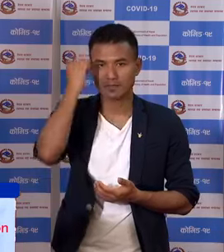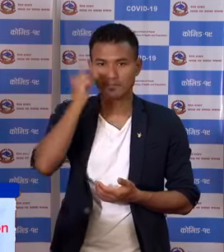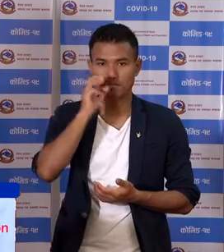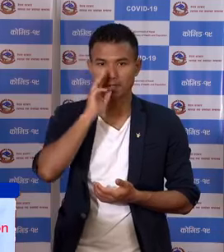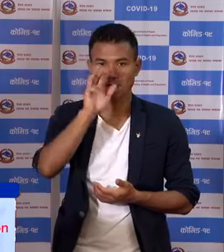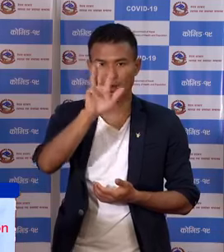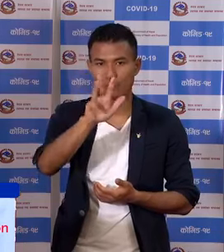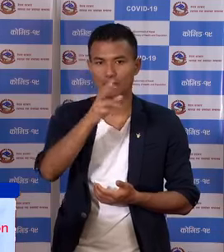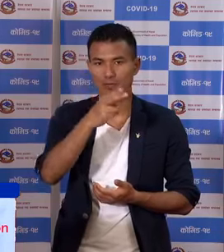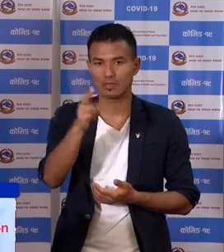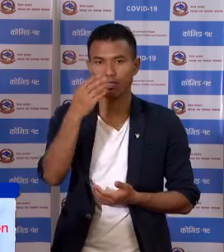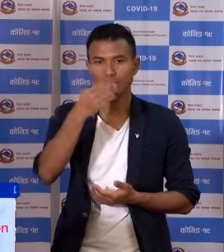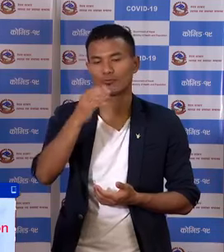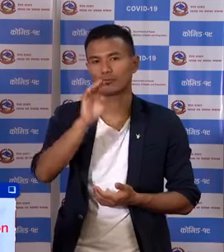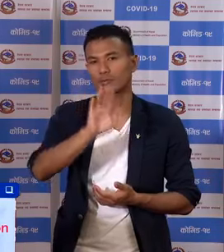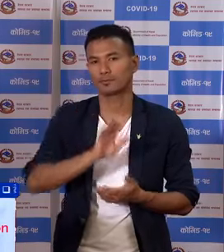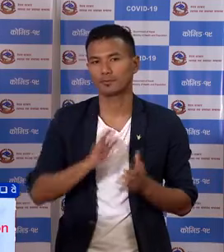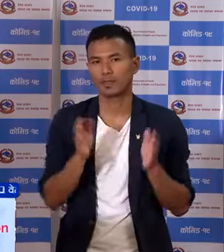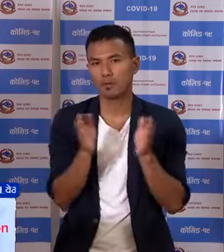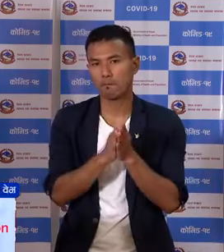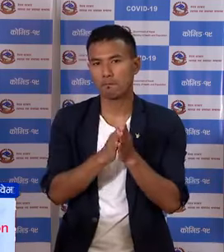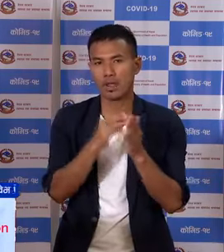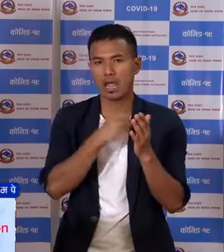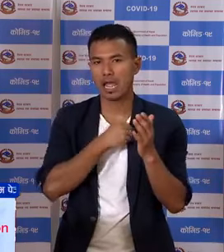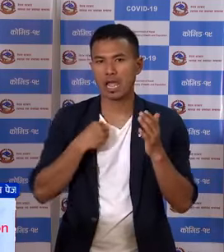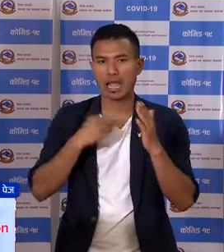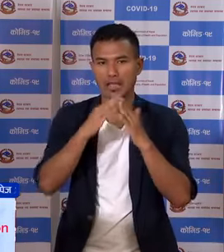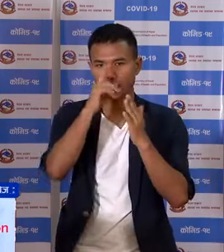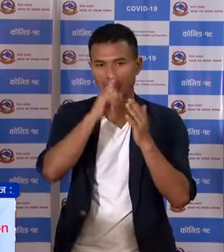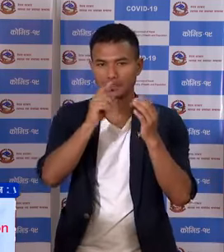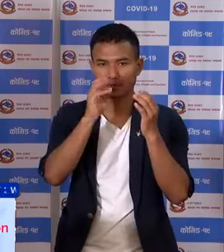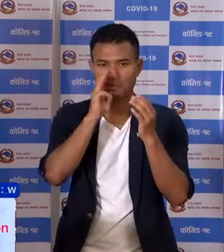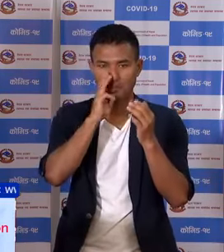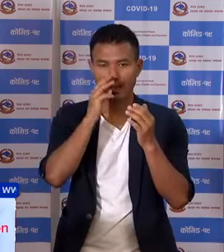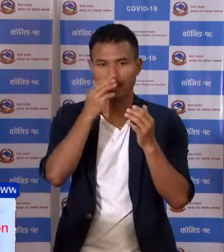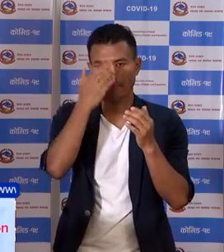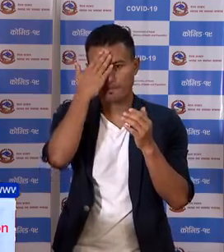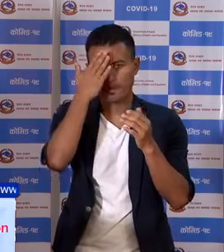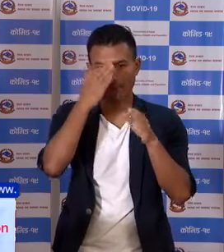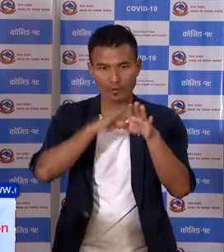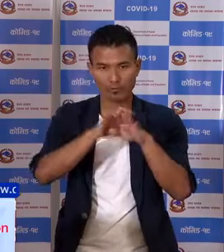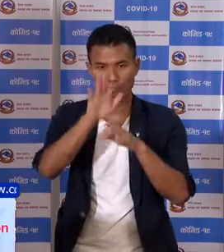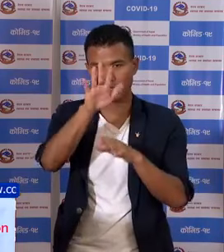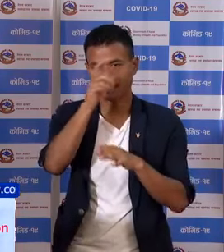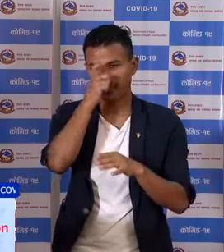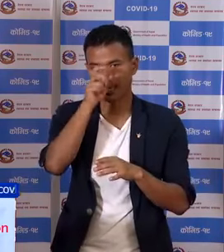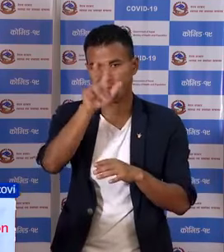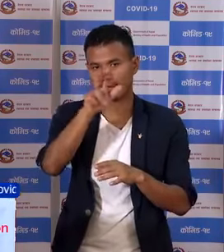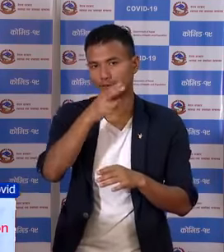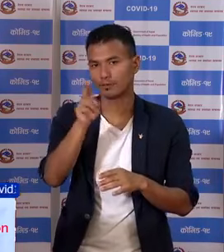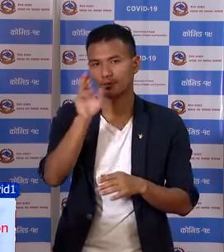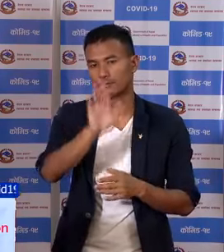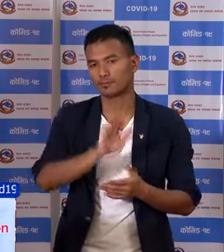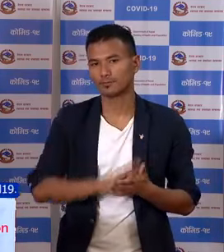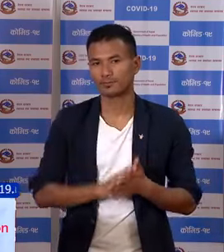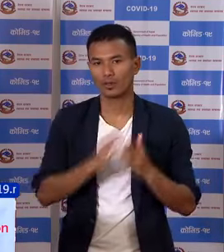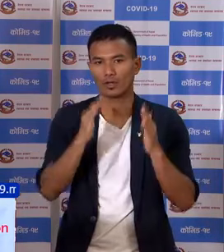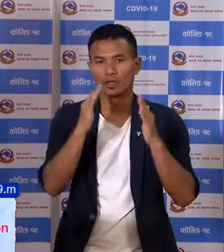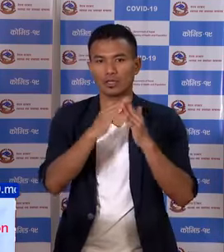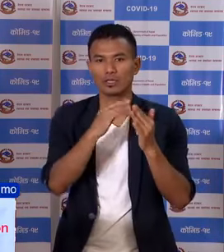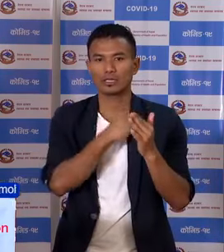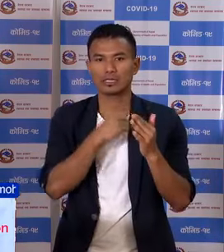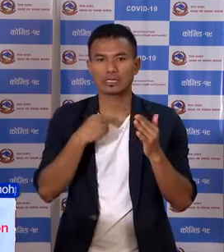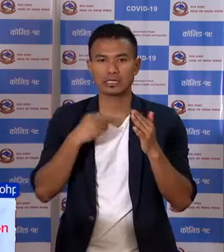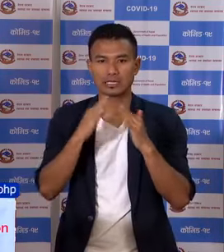परदेश मा 9 जानावनून छो एसरी कूल आइसोलेशन मा कुष्टी भयका केश हरुको संखया 5-8 छो डिस्चाज